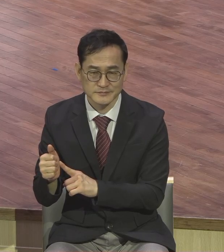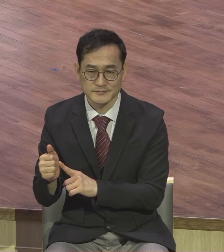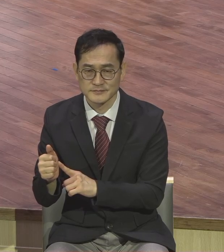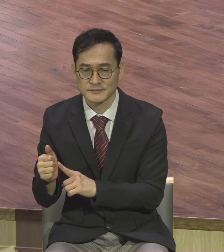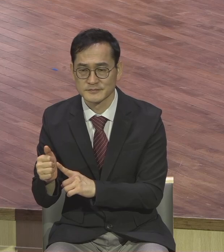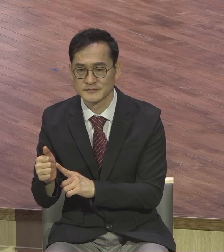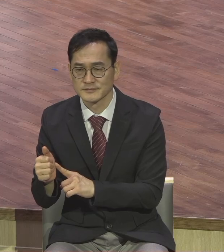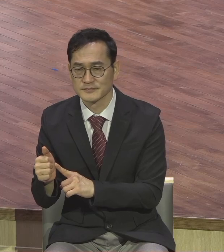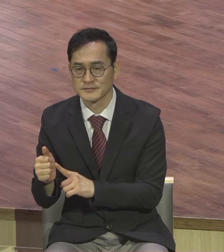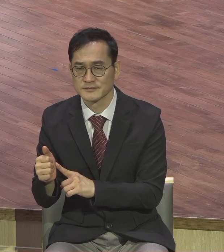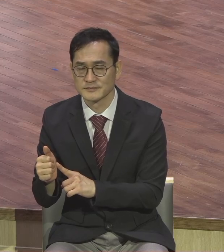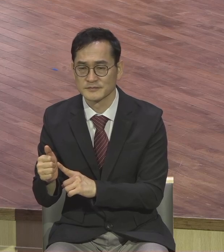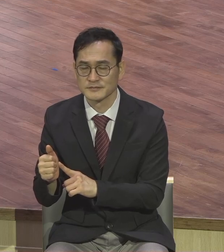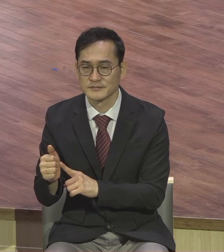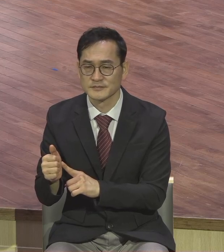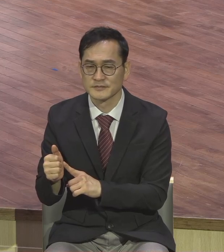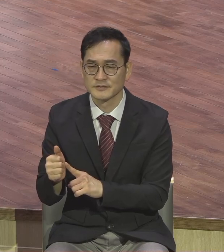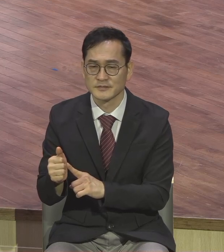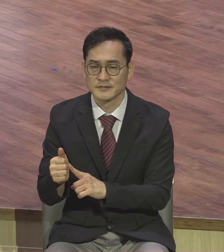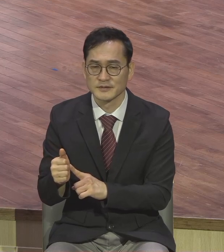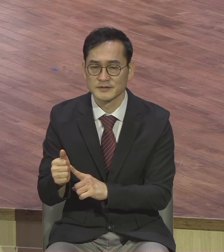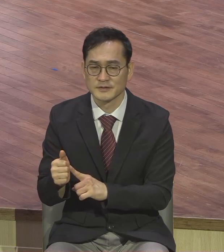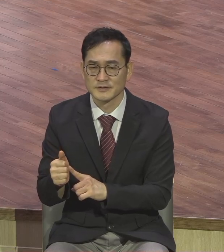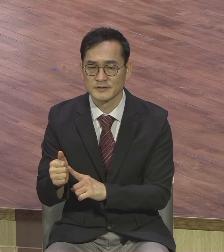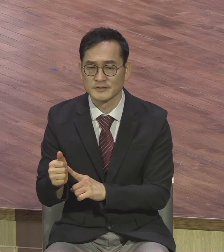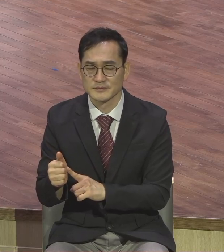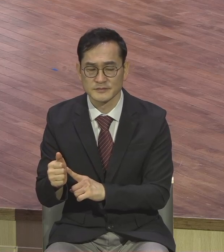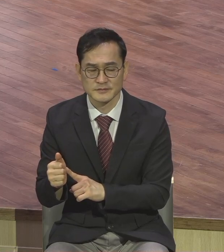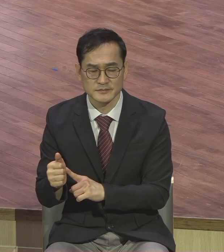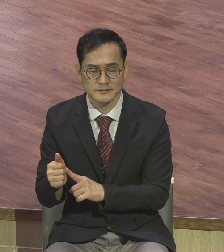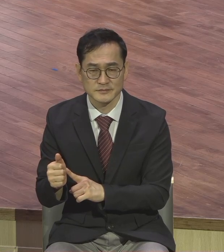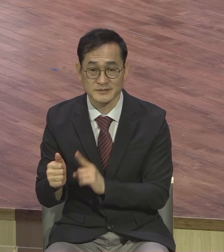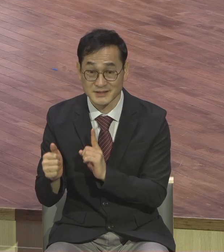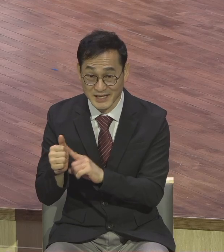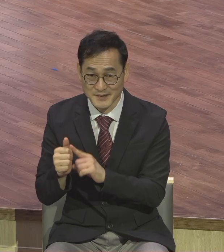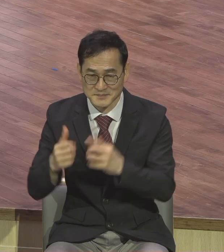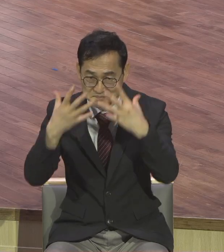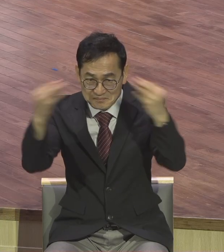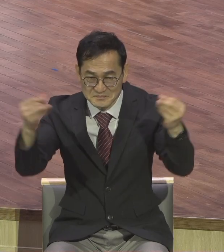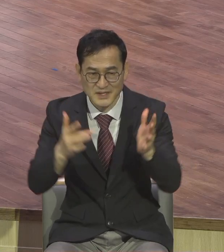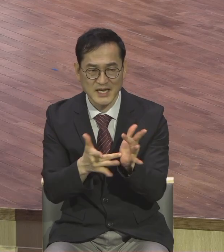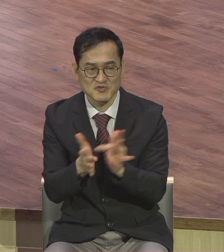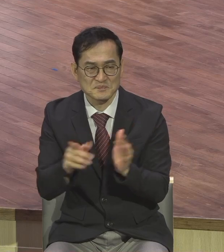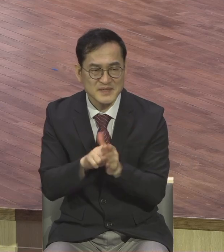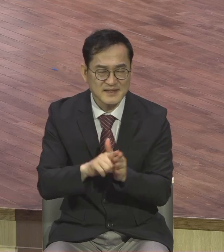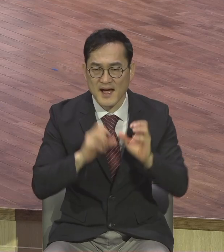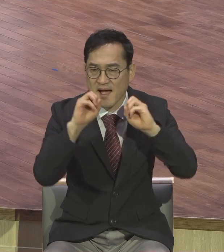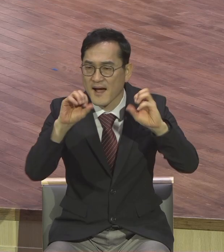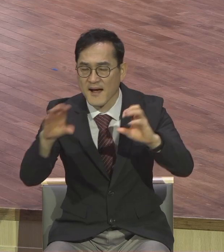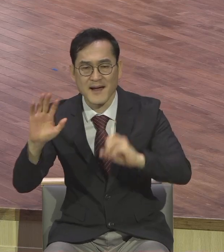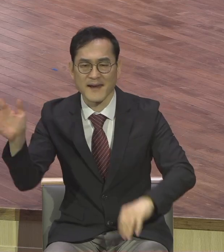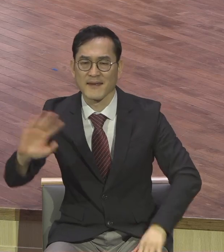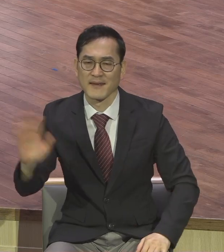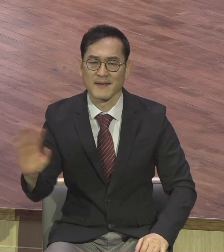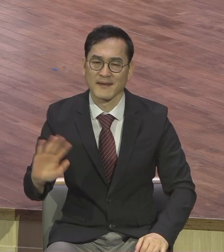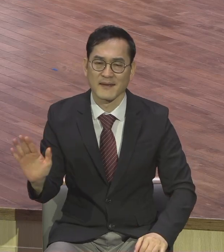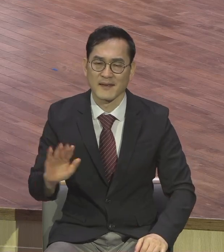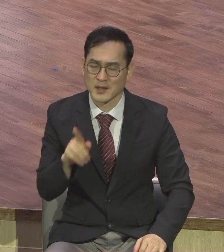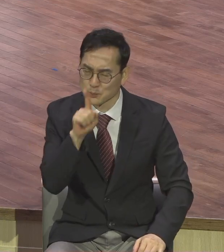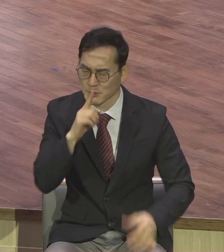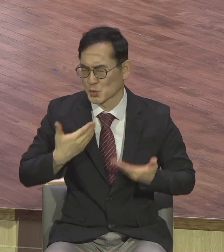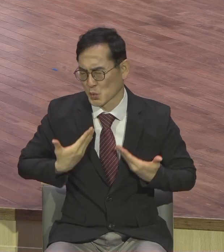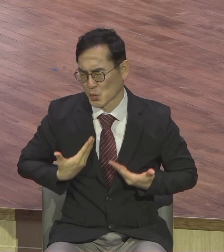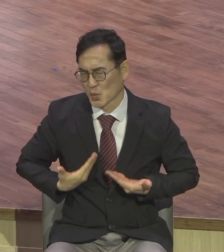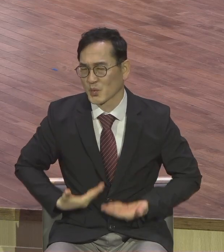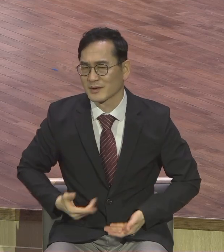그러한 믿음의 삶을 사실은 살지를 못했어요. 예수님 제자인데도 워낙 지위가